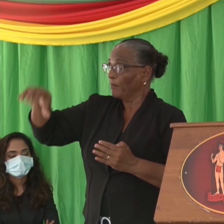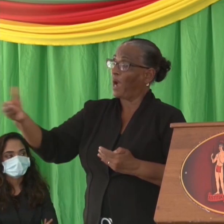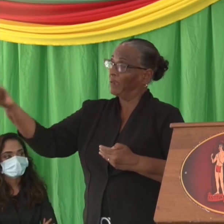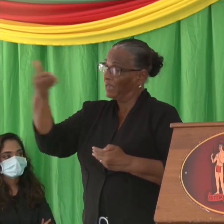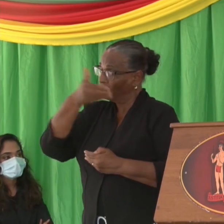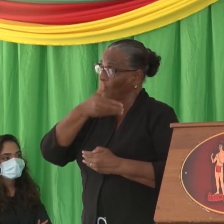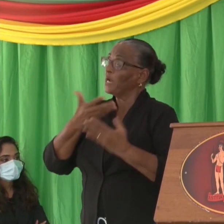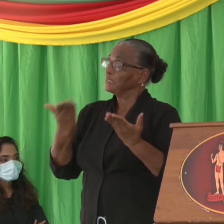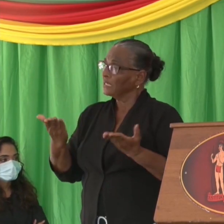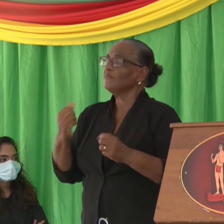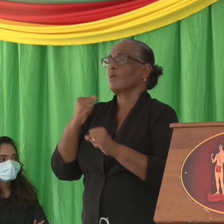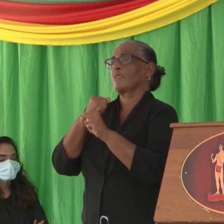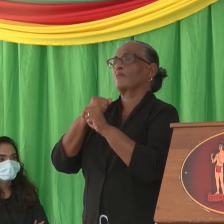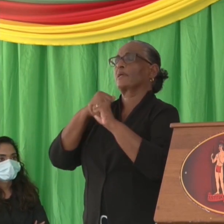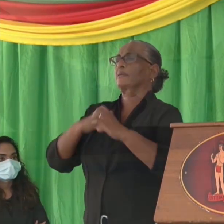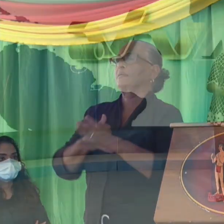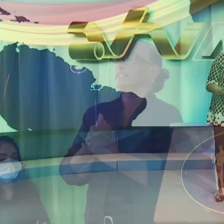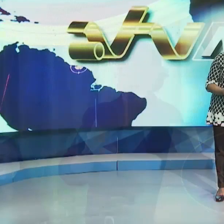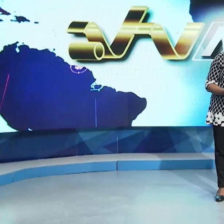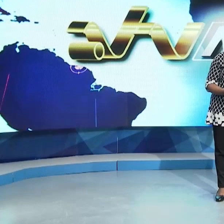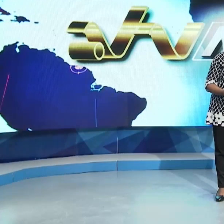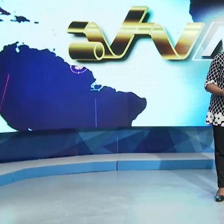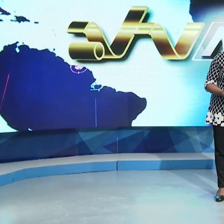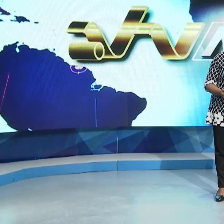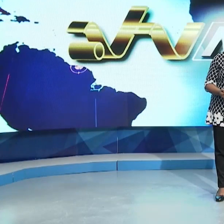die zaken worden uitgewerkt.